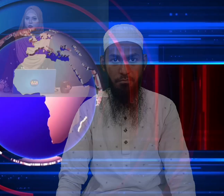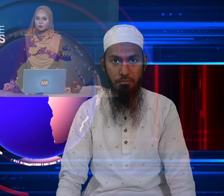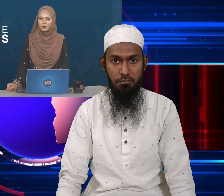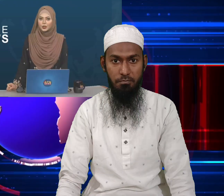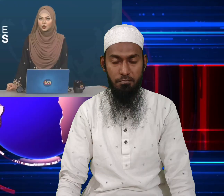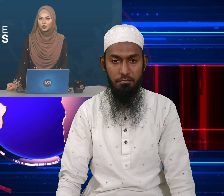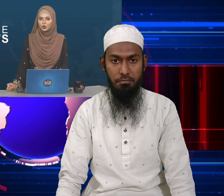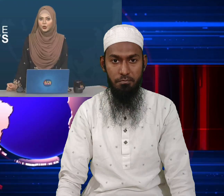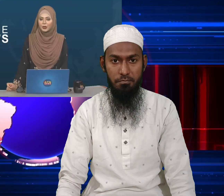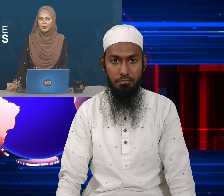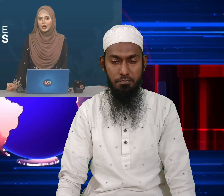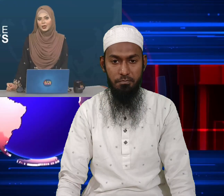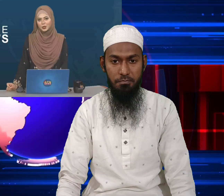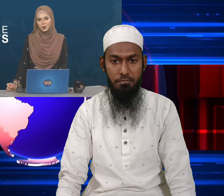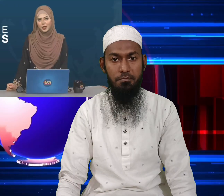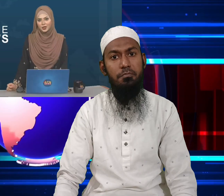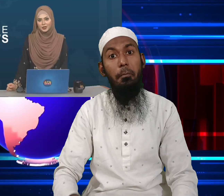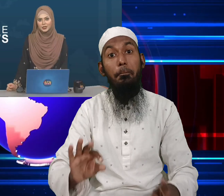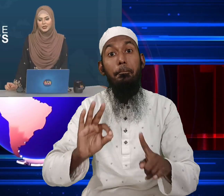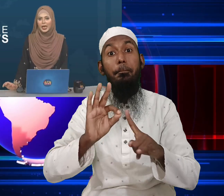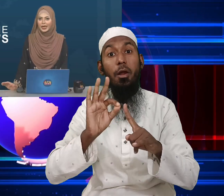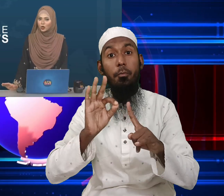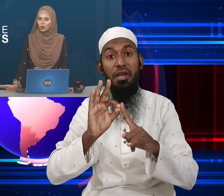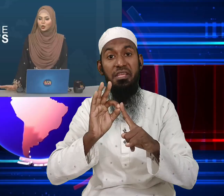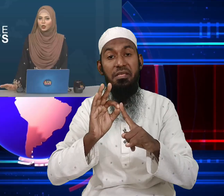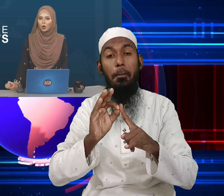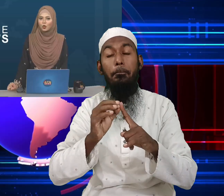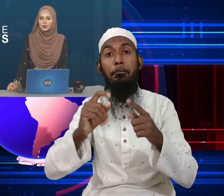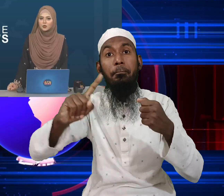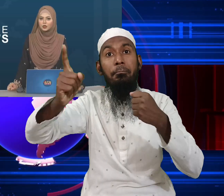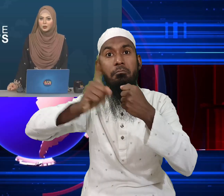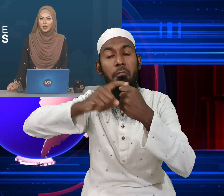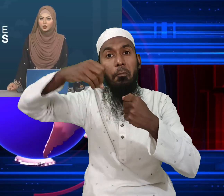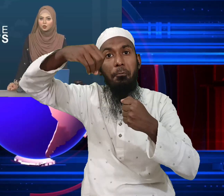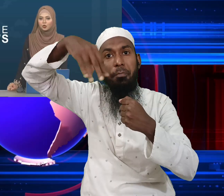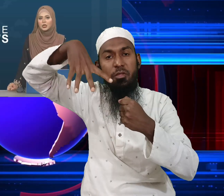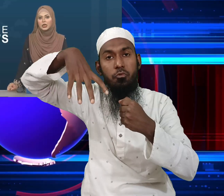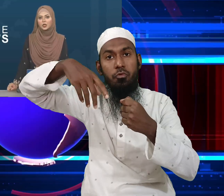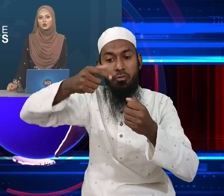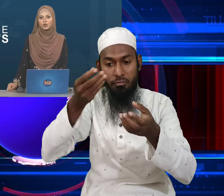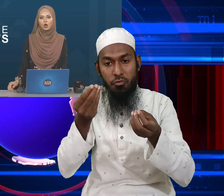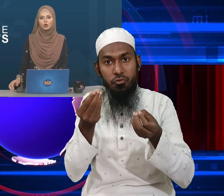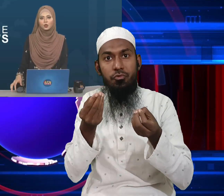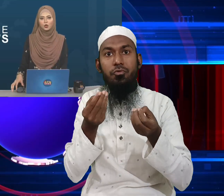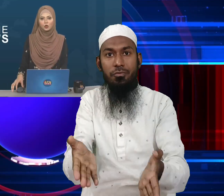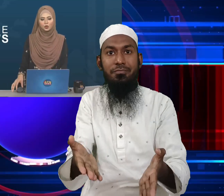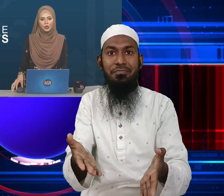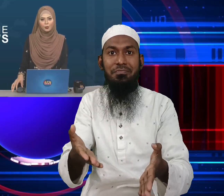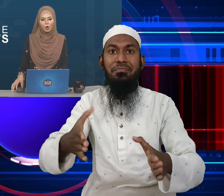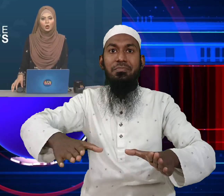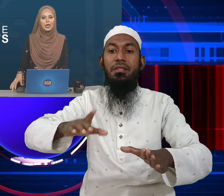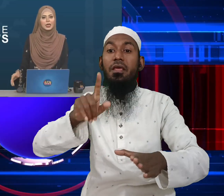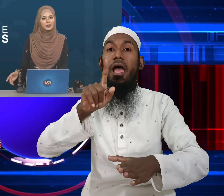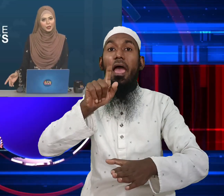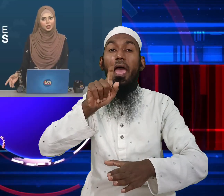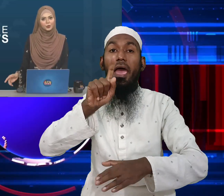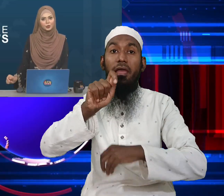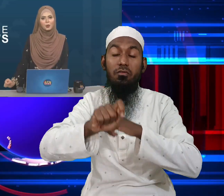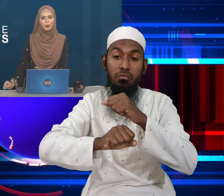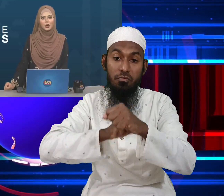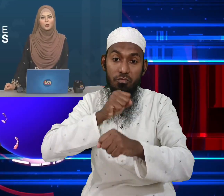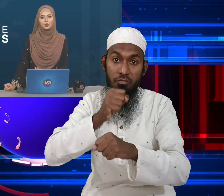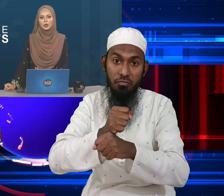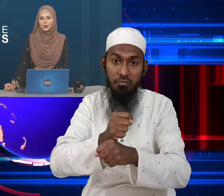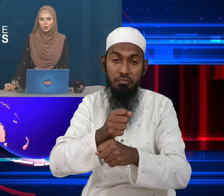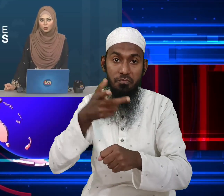পরমাণু বিদ্যুৎ উৎপাদনের যুগে পা রাখছে বাংলাদেশ। এক দশকের অবকাঠামো নির্মাণ ও জটিল কারিগরি সক্ষমতা অর্জনের পর দেশের